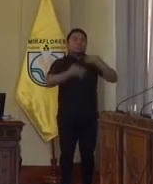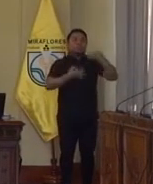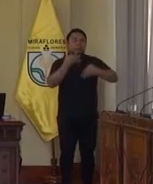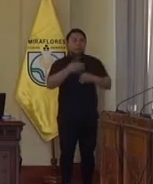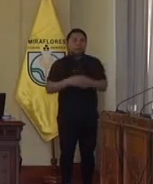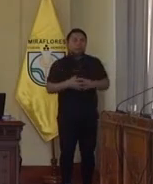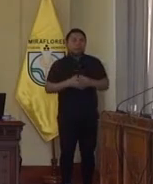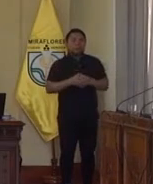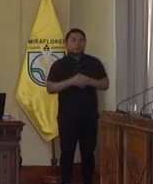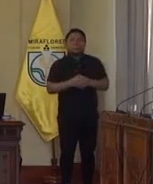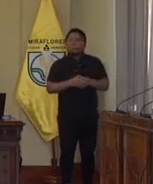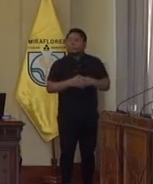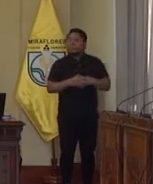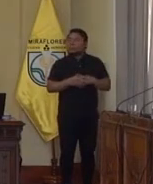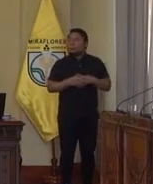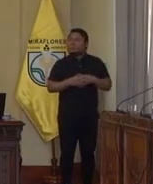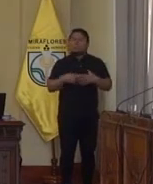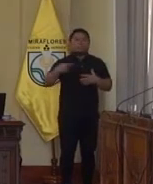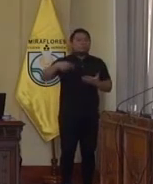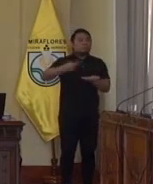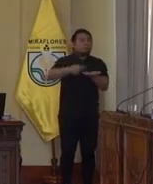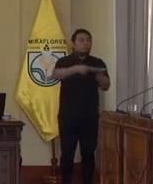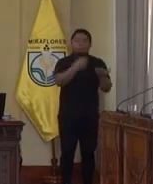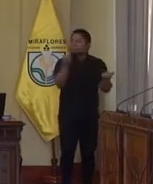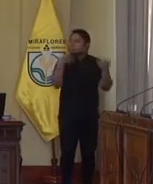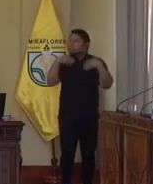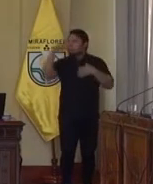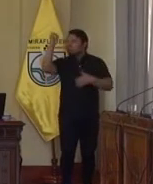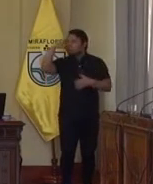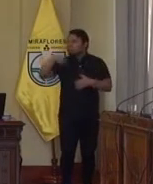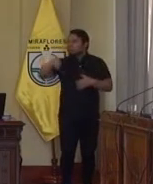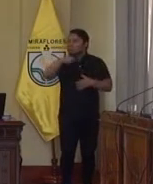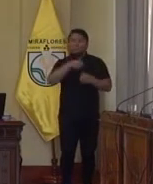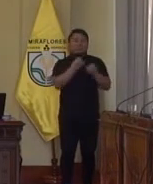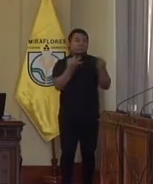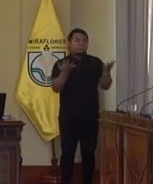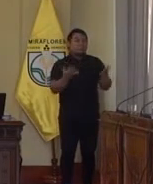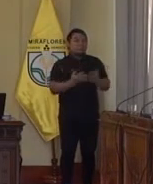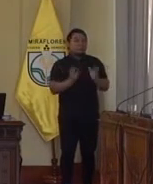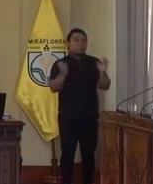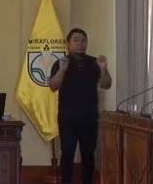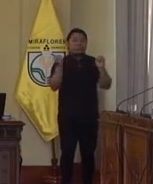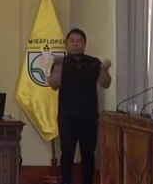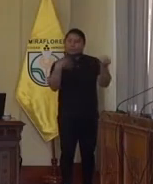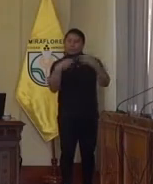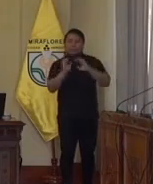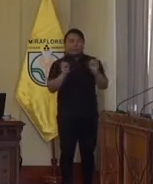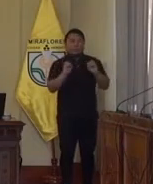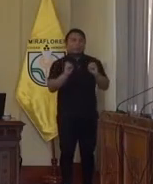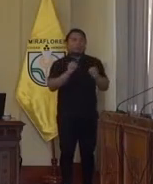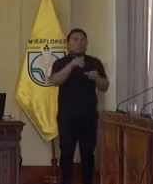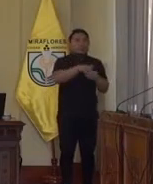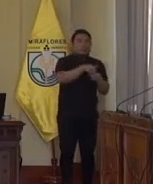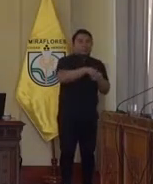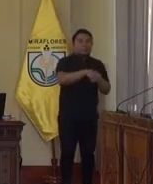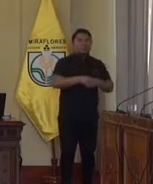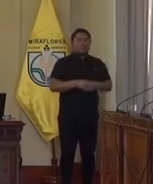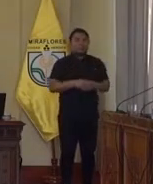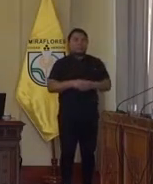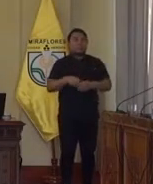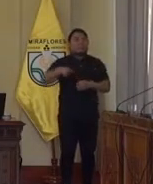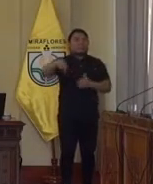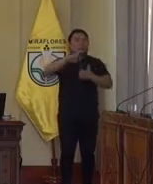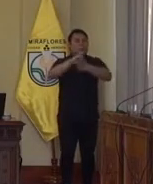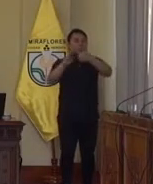Jurídicos. En debate, ¿hay alguna intervención? No había intervención, al voto.